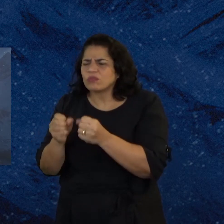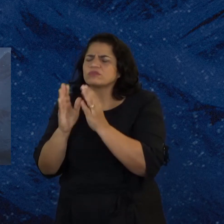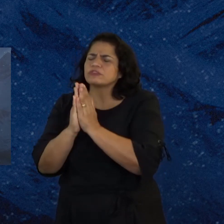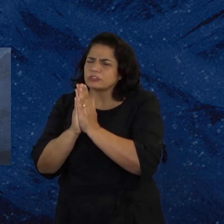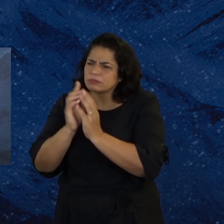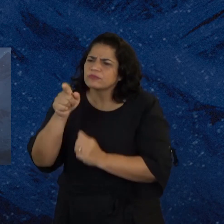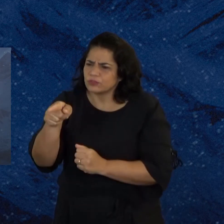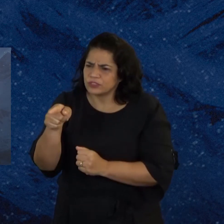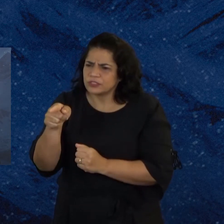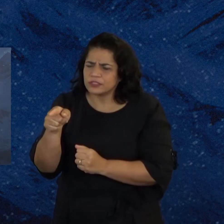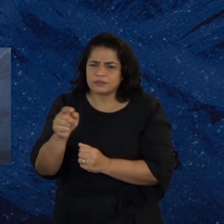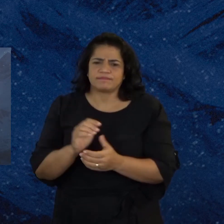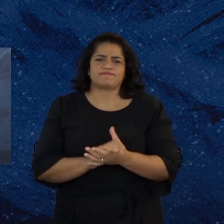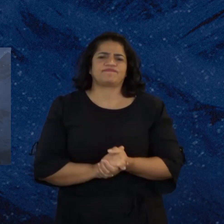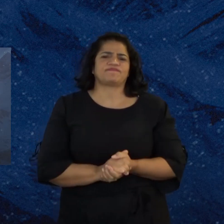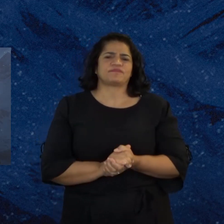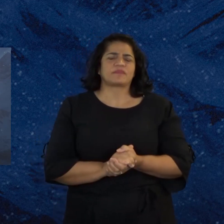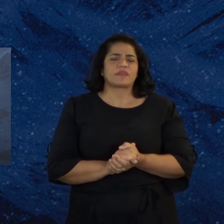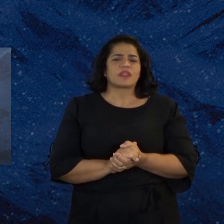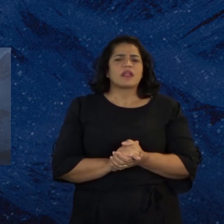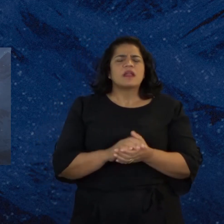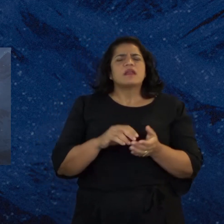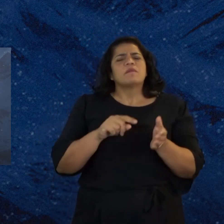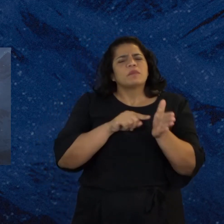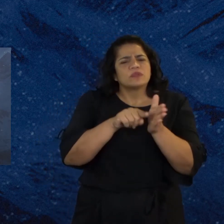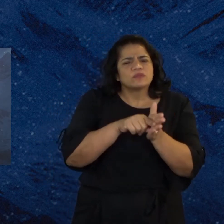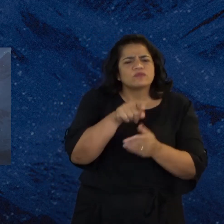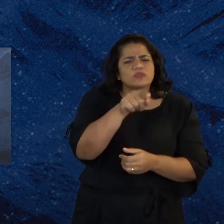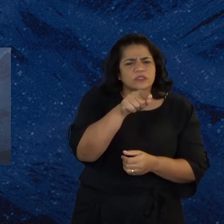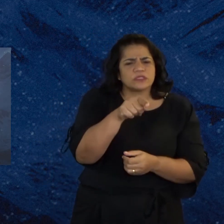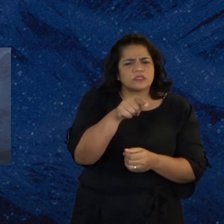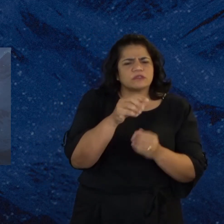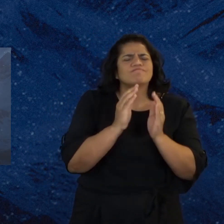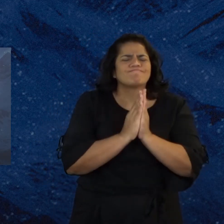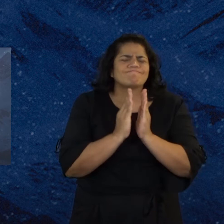eles, posso orar por você?